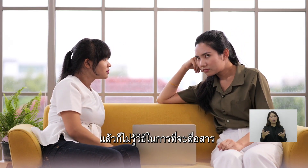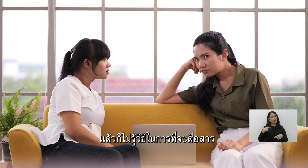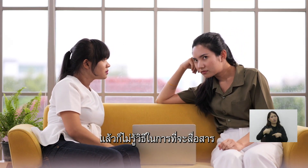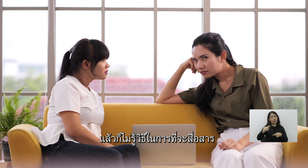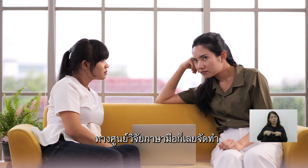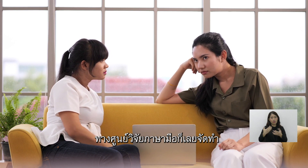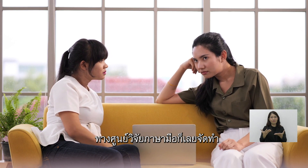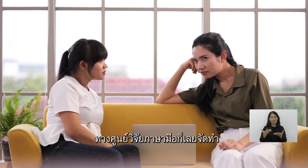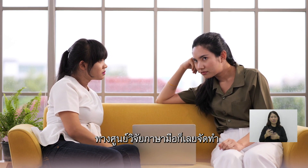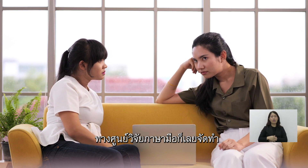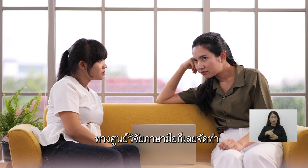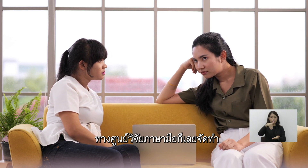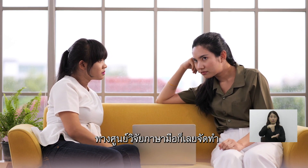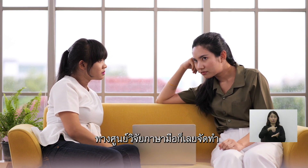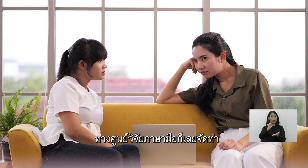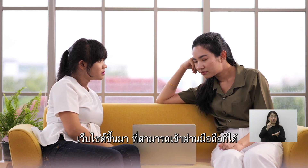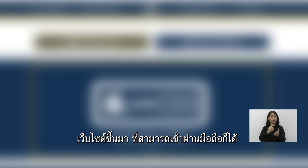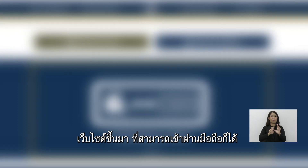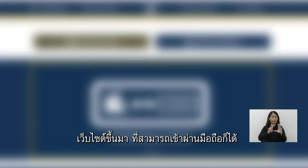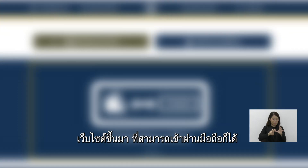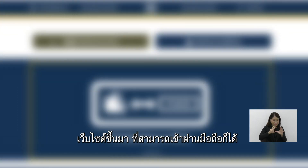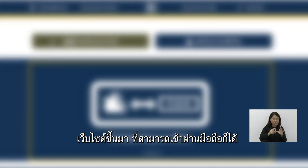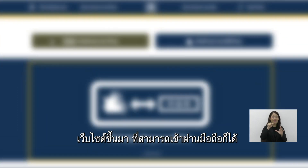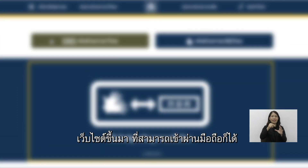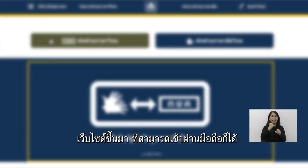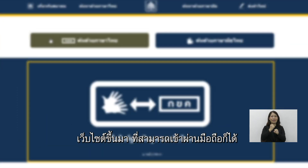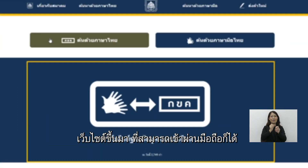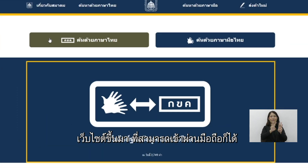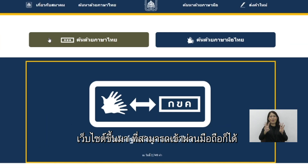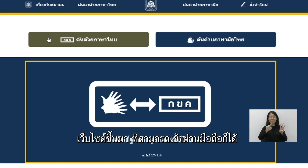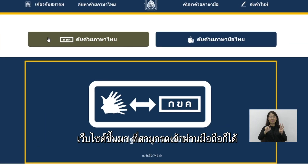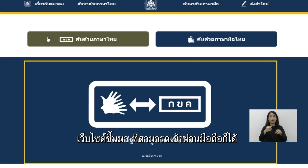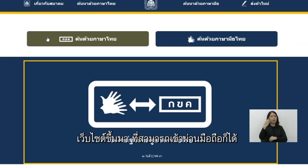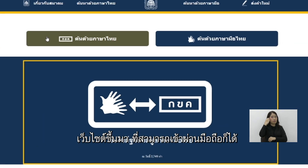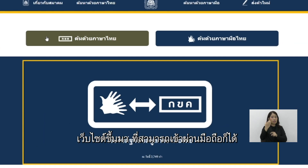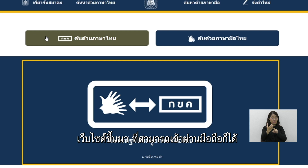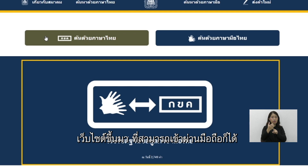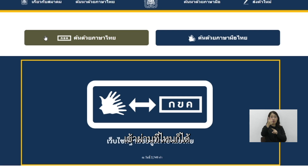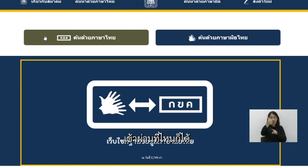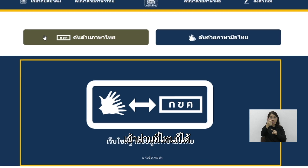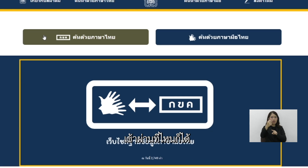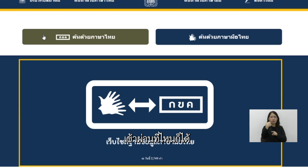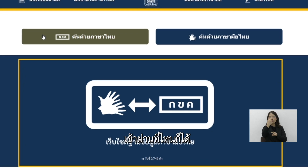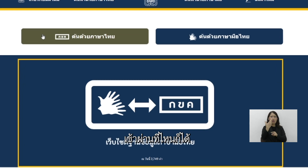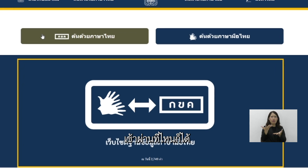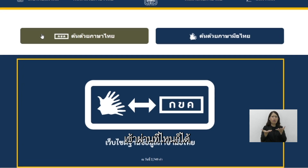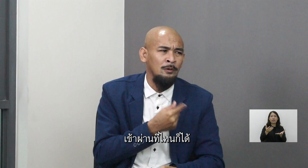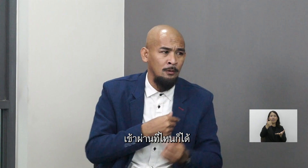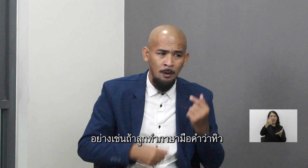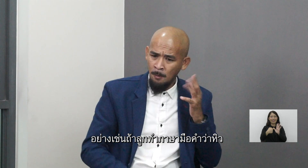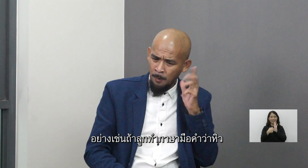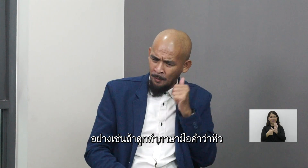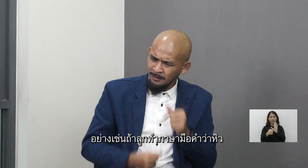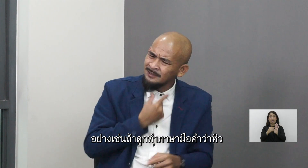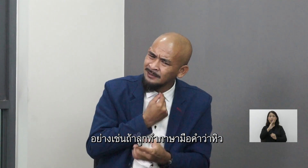สื่อสารทางศูนย์วิจัยภาษามือเนี่ยก็เลยจะทำเว็บไซต์ขึ้นมาที่สามารถเข้าผ่านมือถือก็ได้เข้าผ่านที่ไหนก็ได้